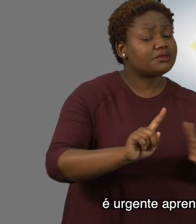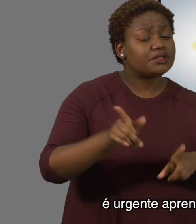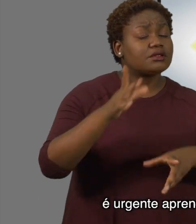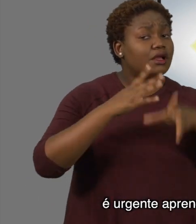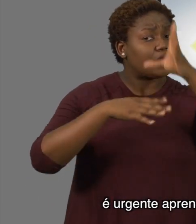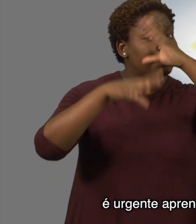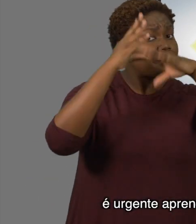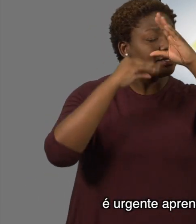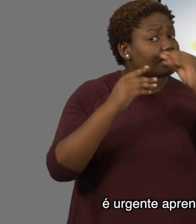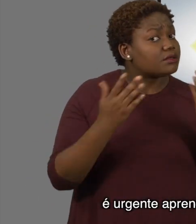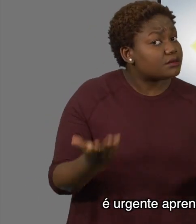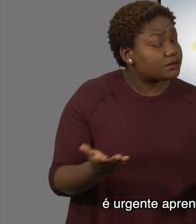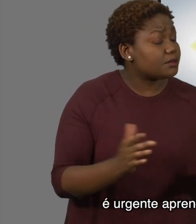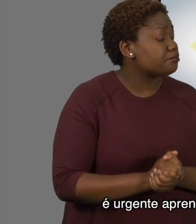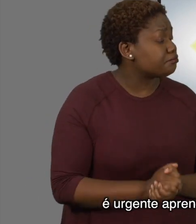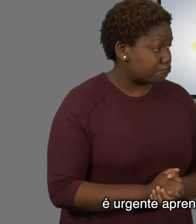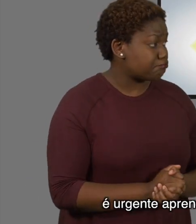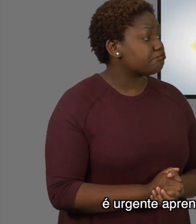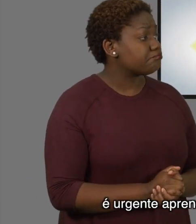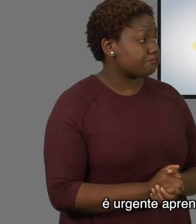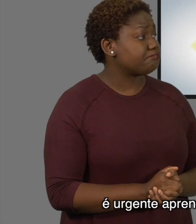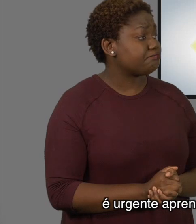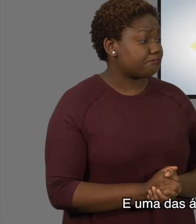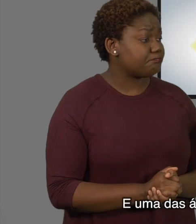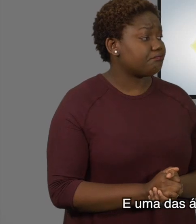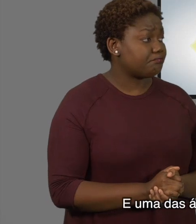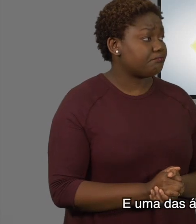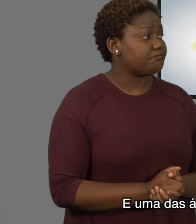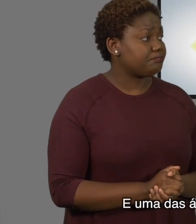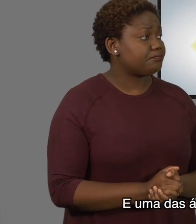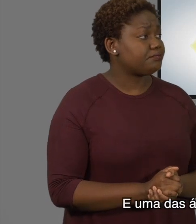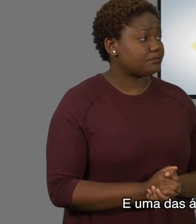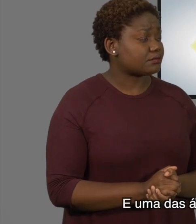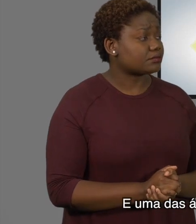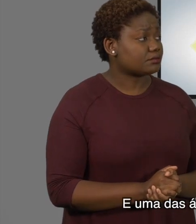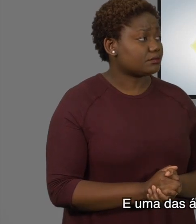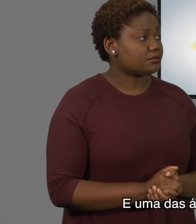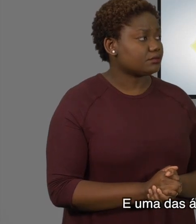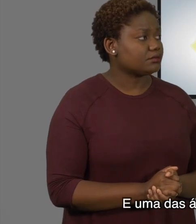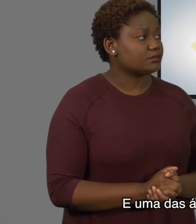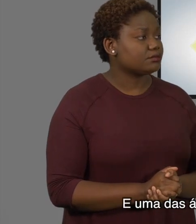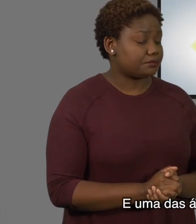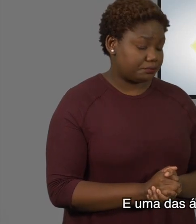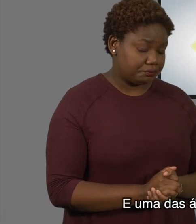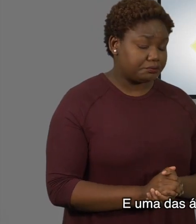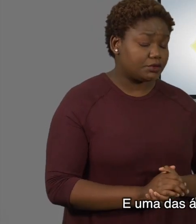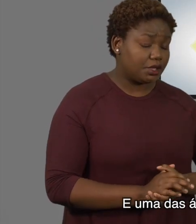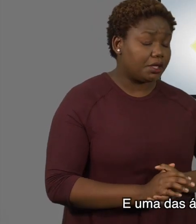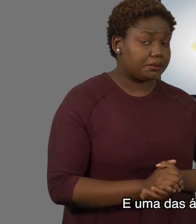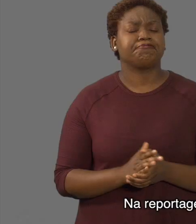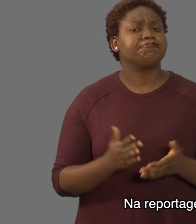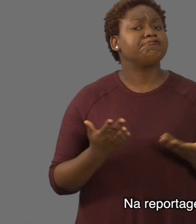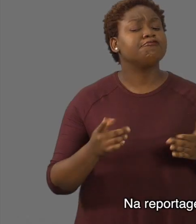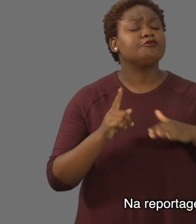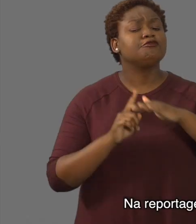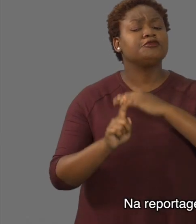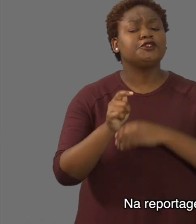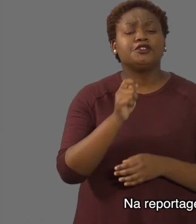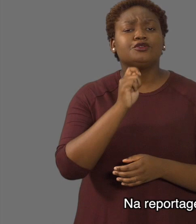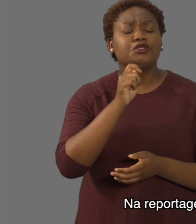é urgente aprendermos a lidar com as diferenças. E uma das áreas prioritárias é a educação. Na